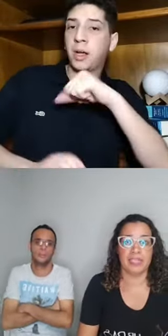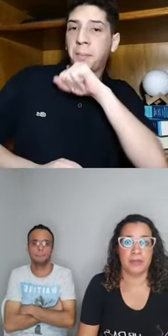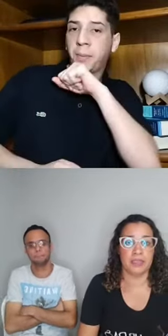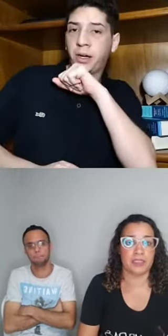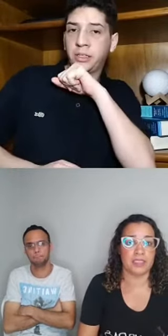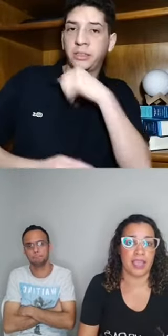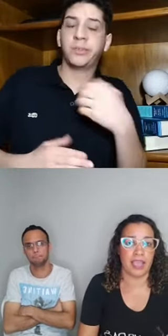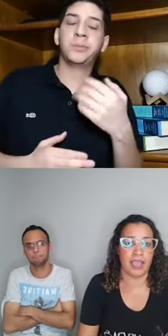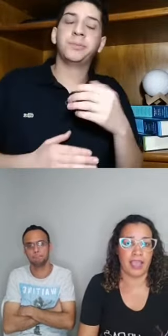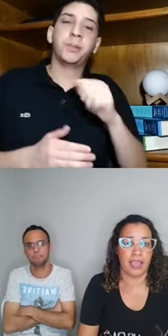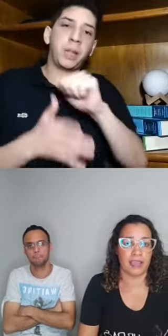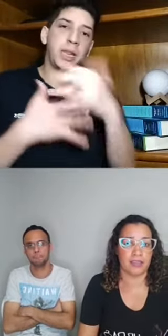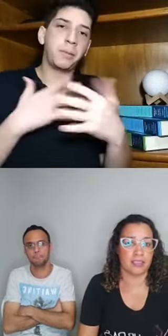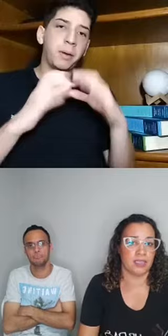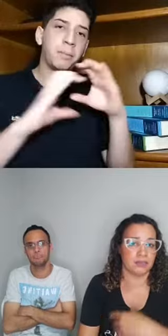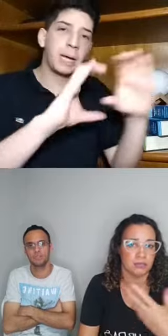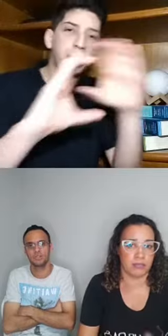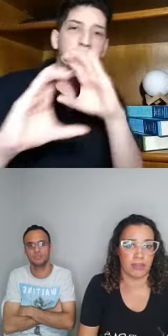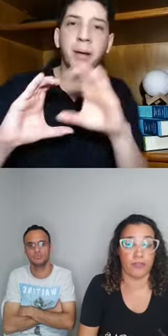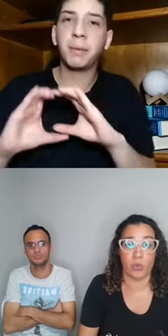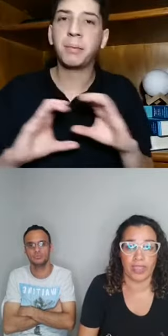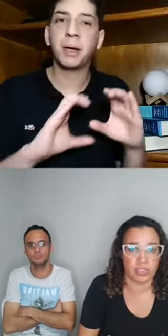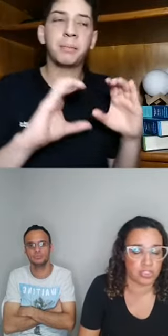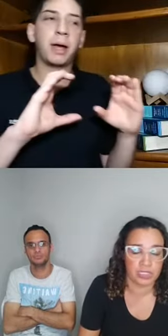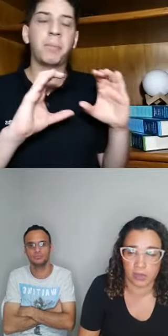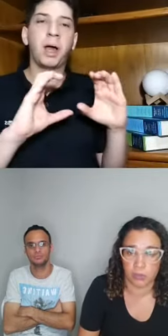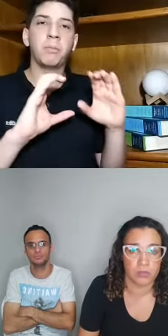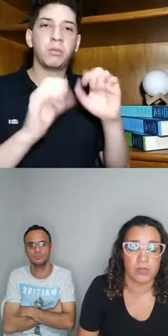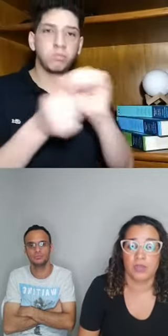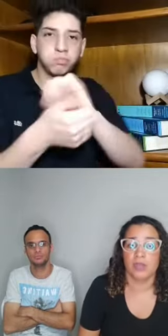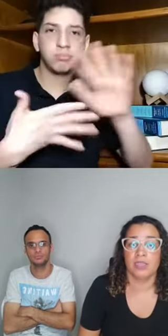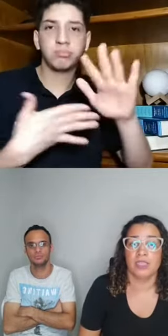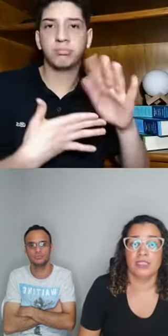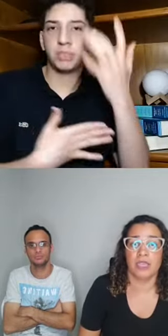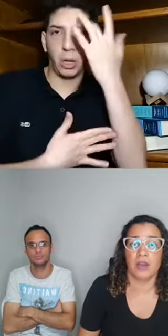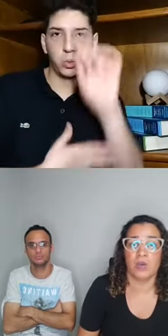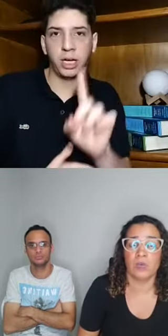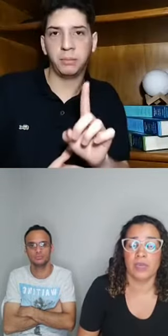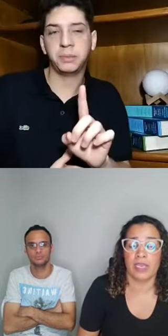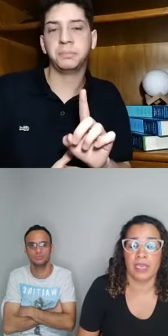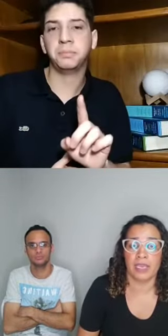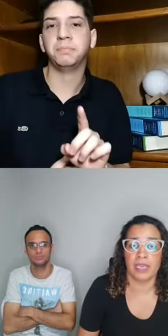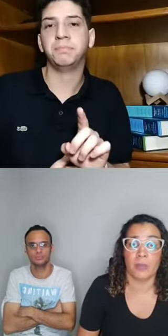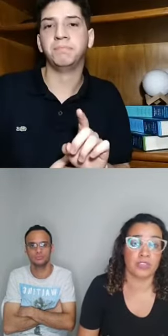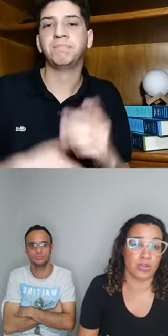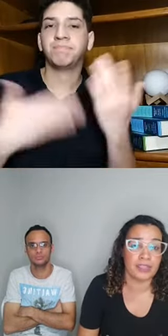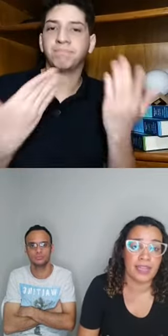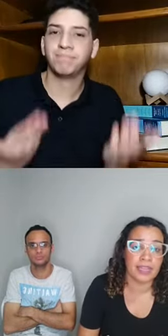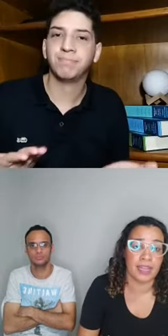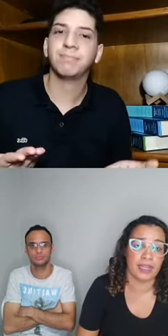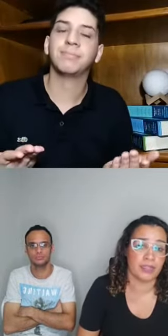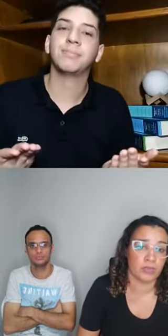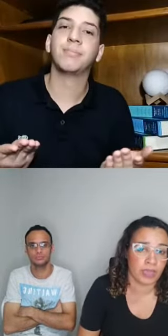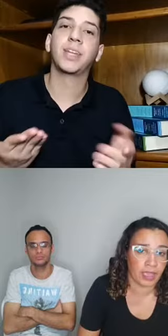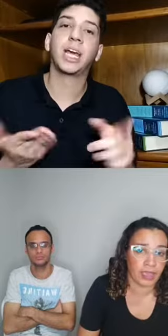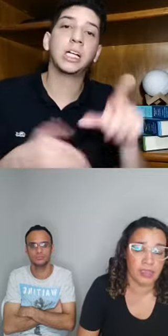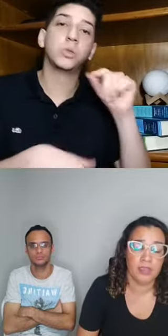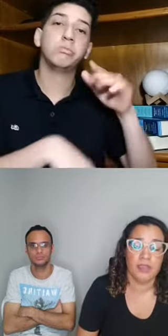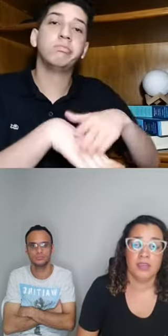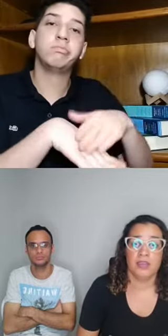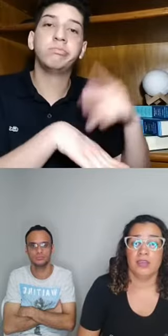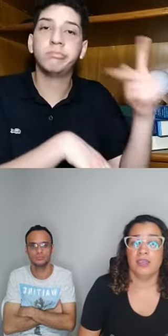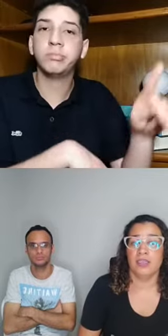sabe Libras, sim, né, fluente, não. Então, é uma escolha dele. Ele não